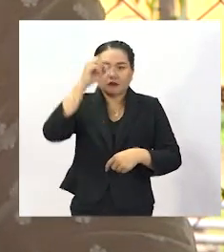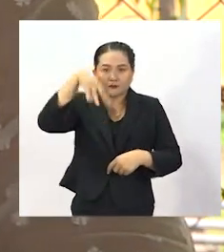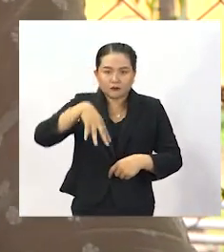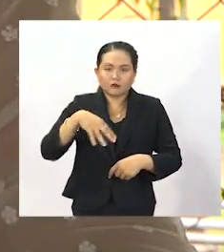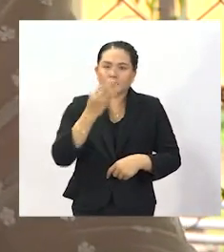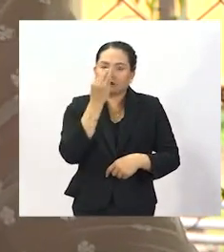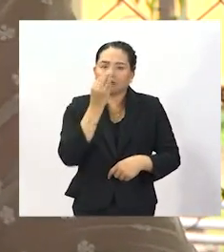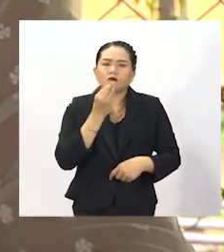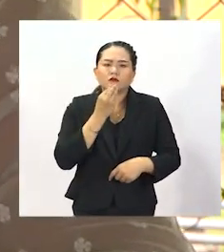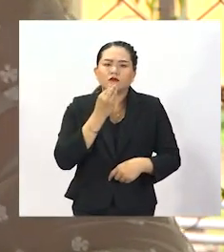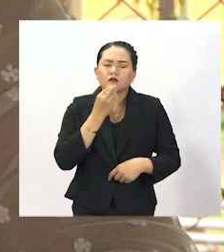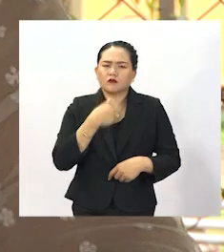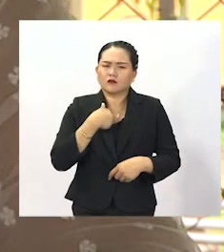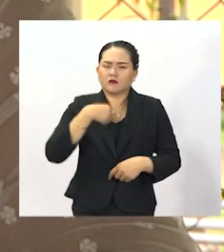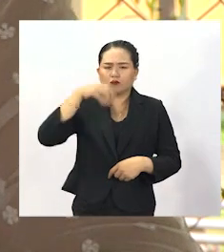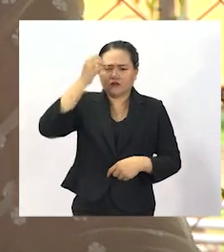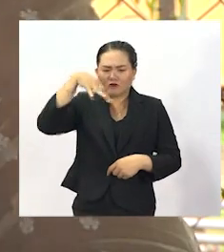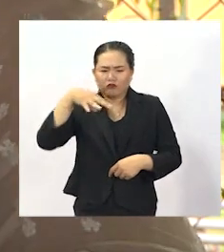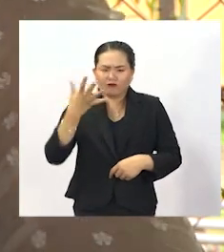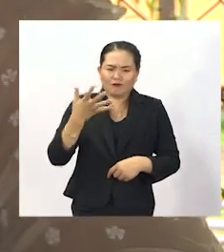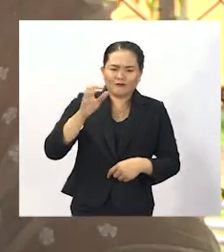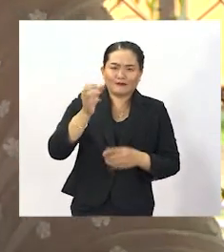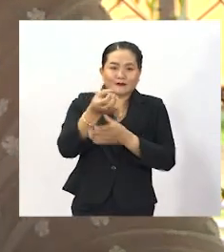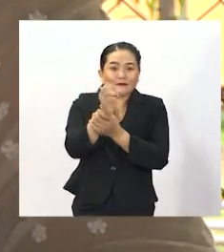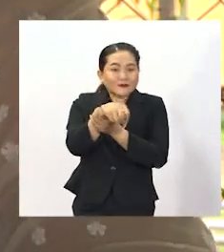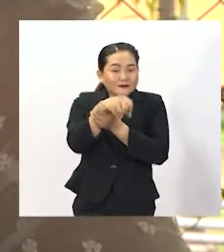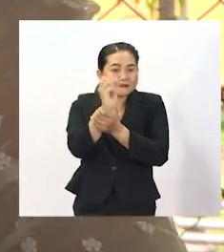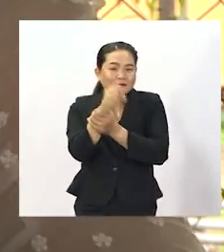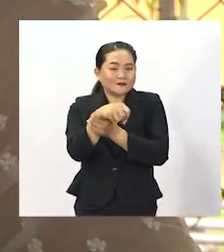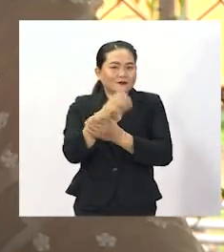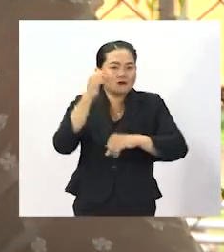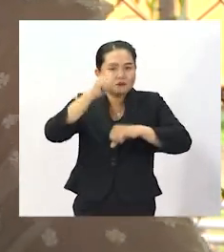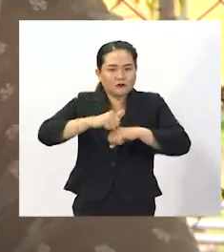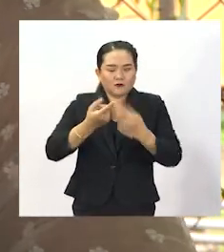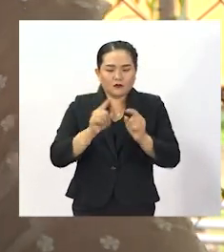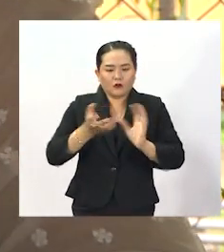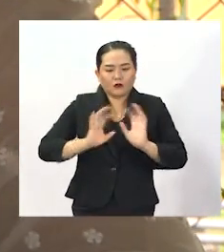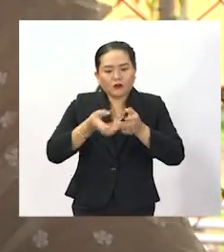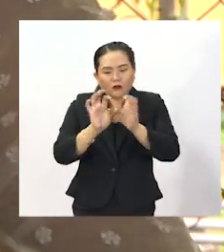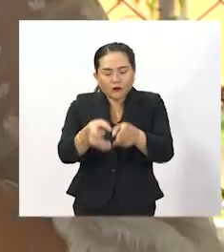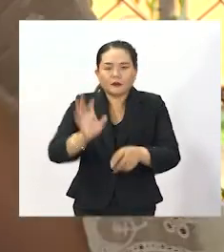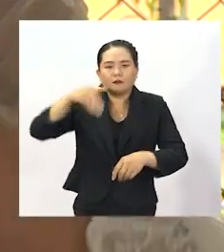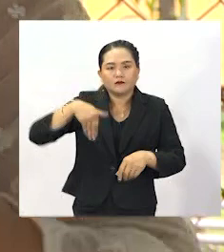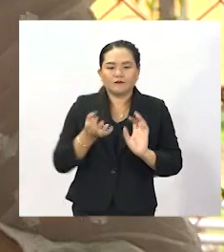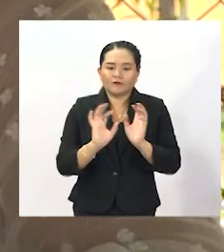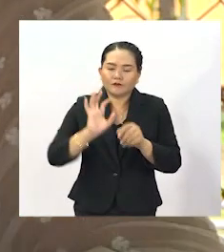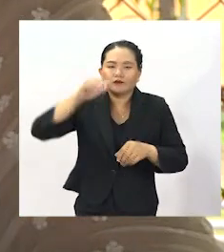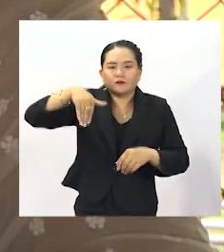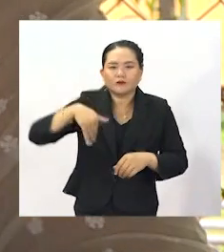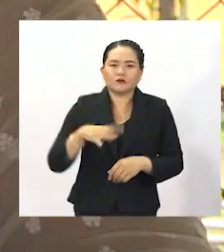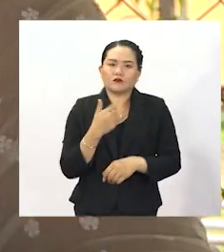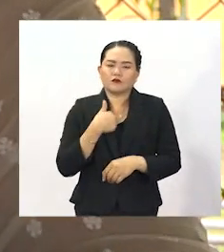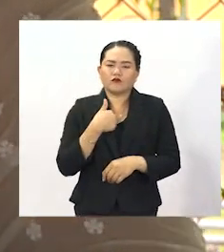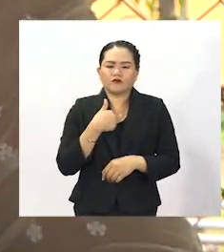ថ្ងៃច័ន្ទគៀអញ្ចឹងខ្ញុំធ្វើវាអត់ដំណងវានៅរឹងដៃអញ្ចឹងដៃខ្ញុំអត់តន់រីហ្វ្លិចអត់តន់រស់ល្វើក